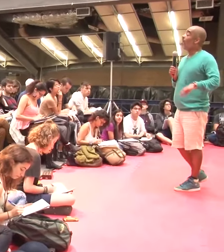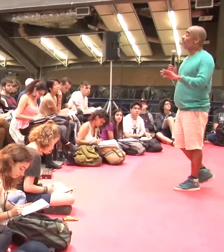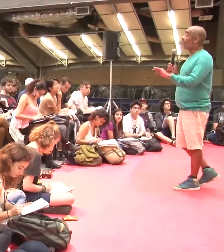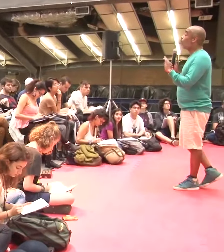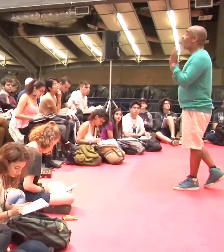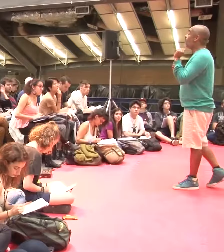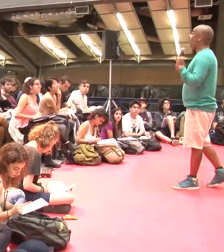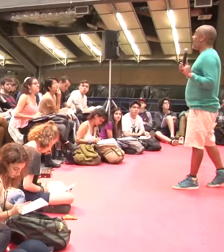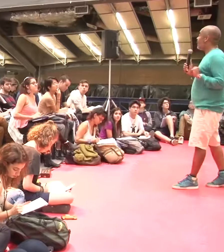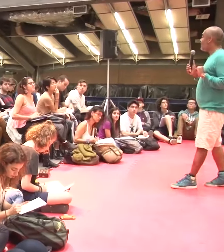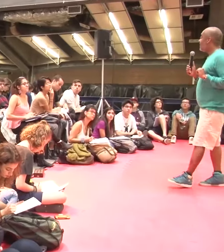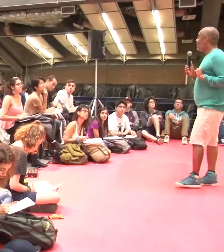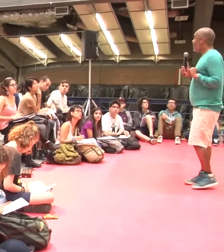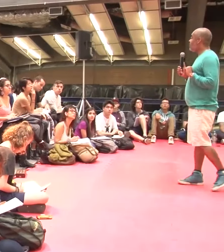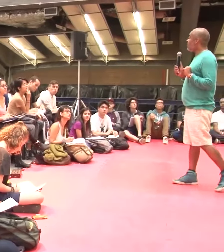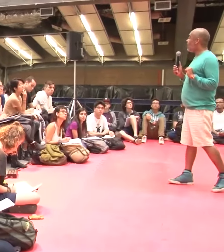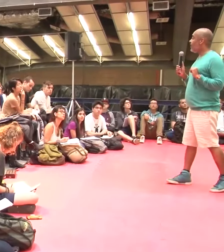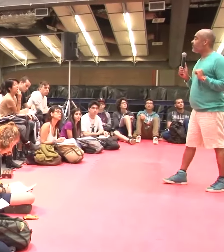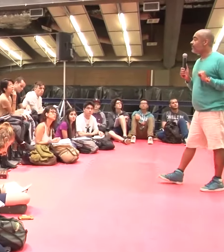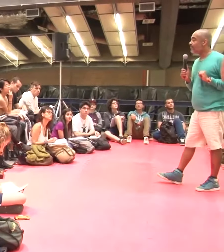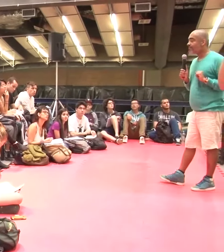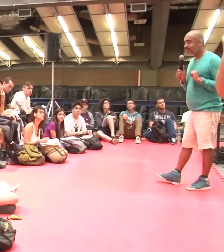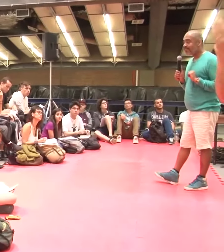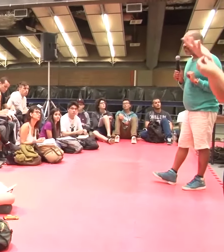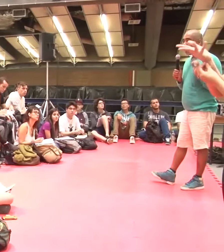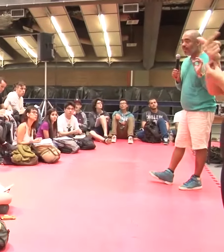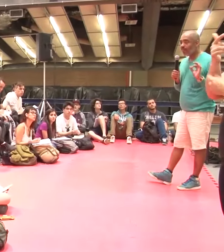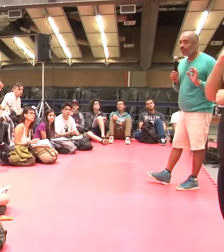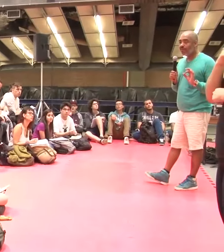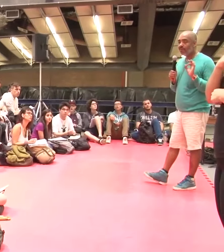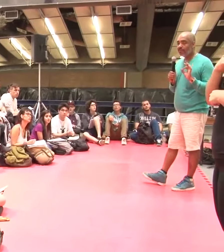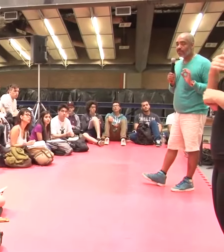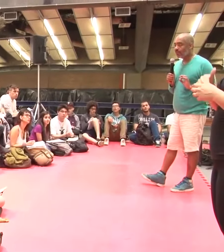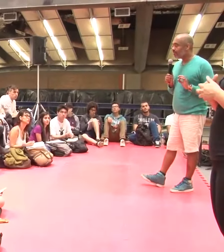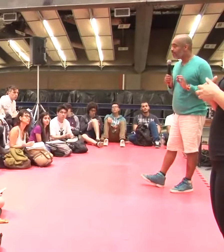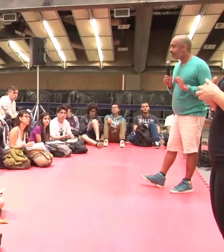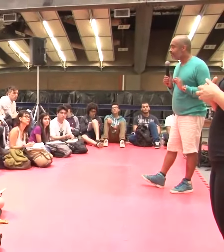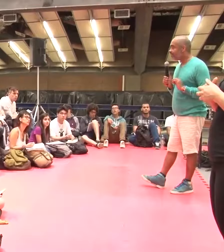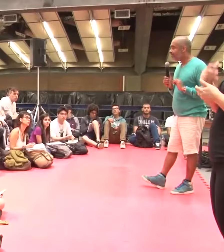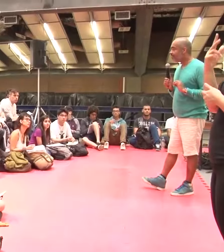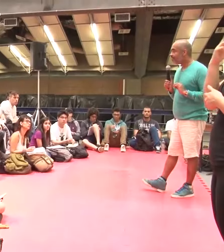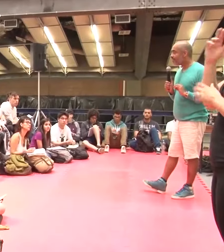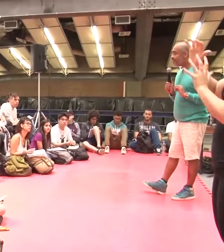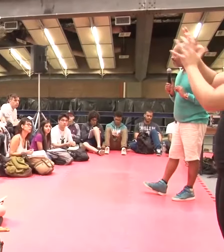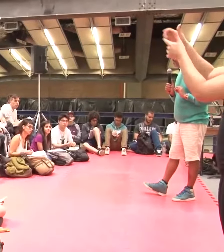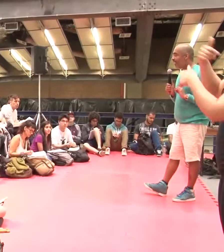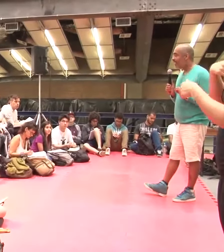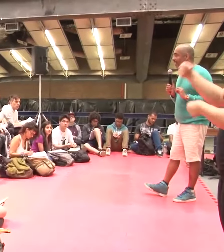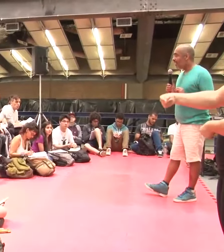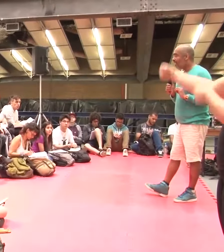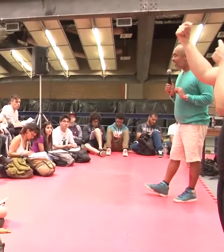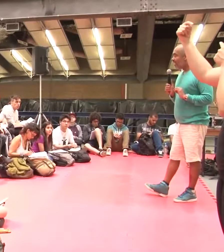Ou melhor dizendo, qualificar um artista romântico. Eu contra o mundo.